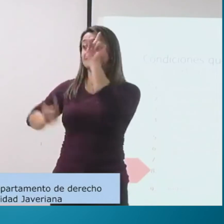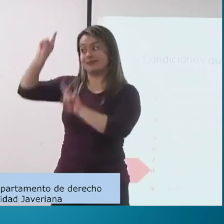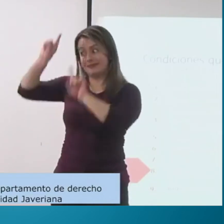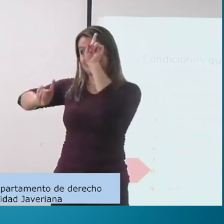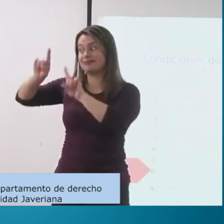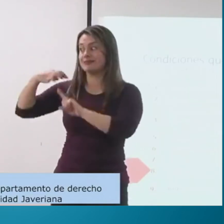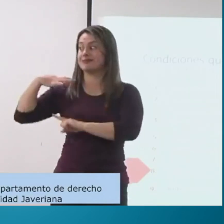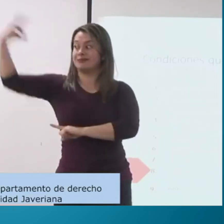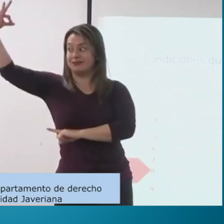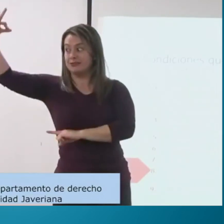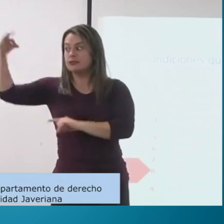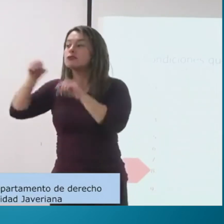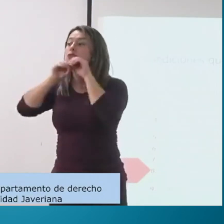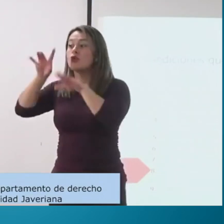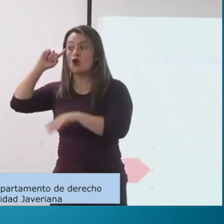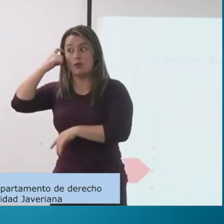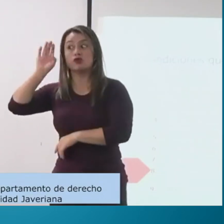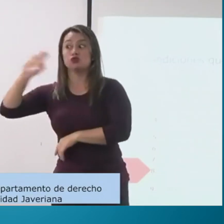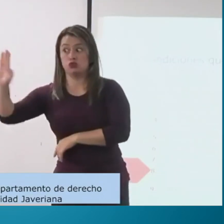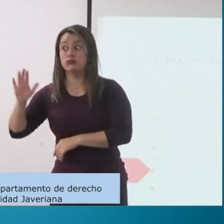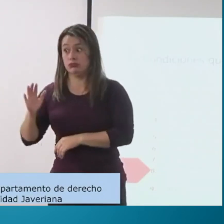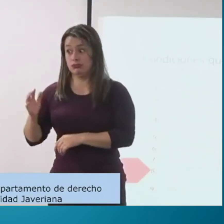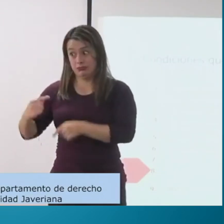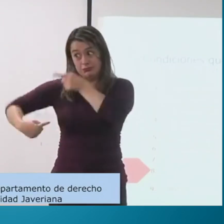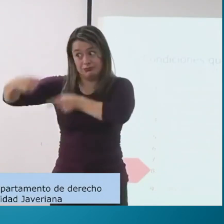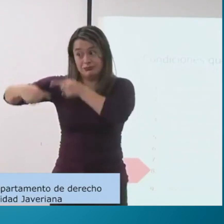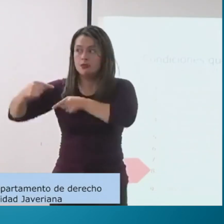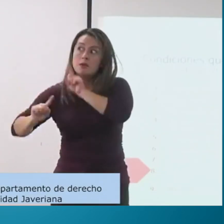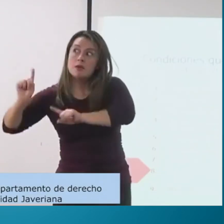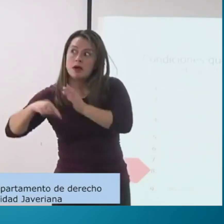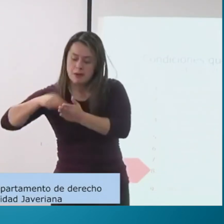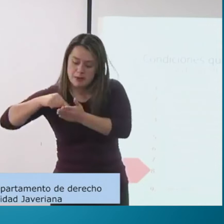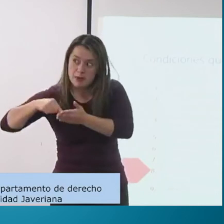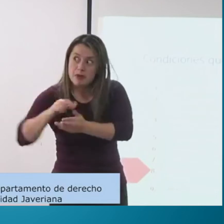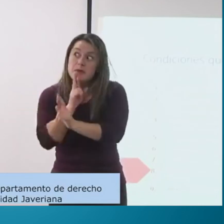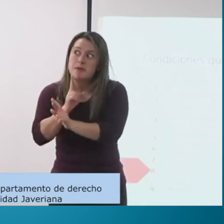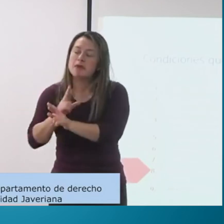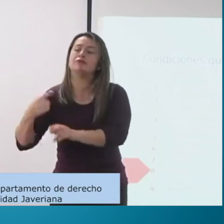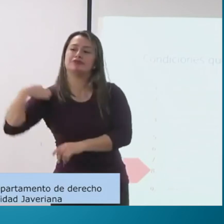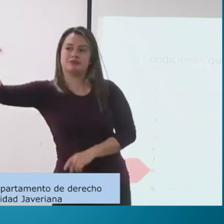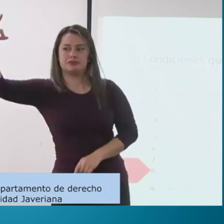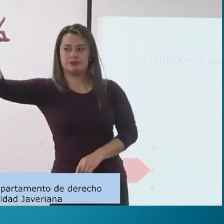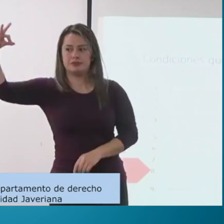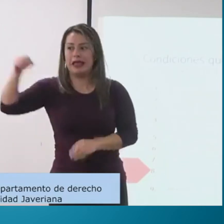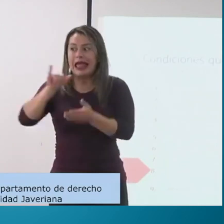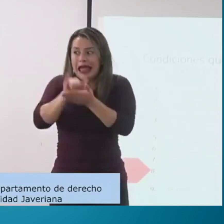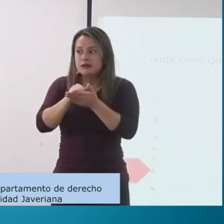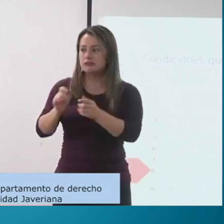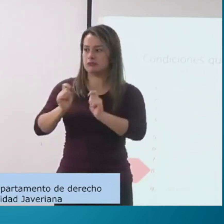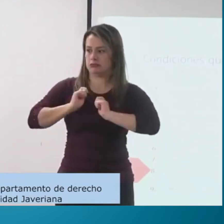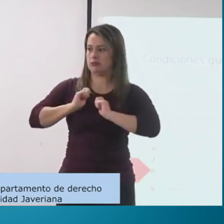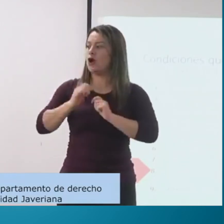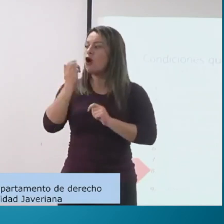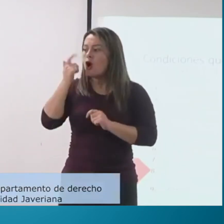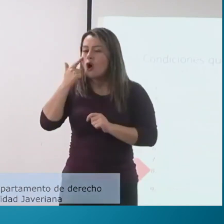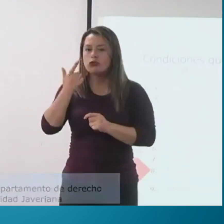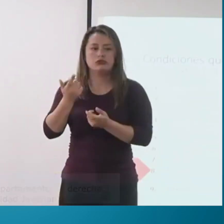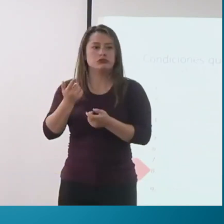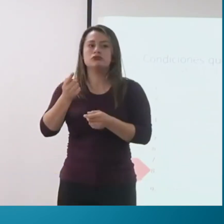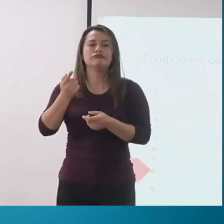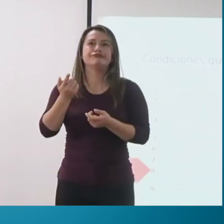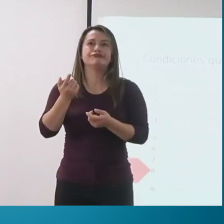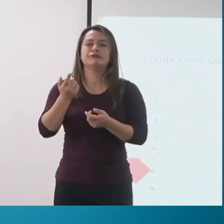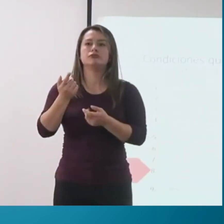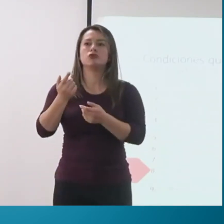méritos y de acuerdo a una sentencia de la Corte Constitucional tenemos reserva legal, que quiere decir eso, que no nos pueden reglamentar